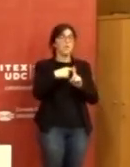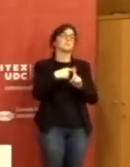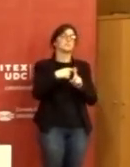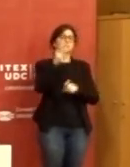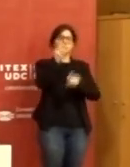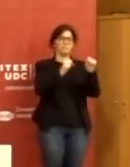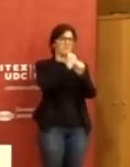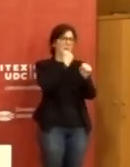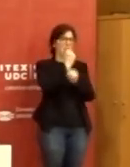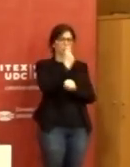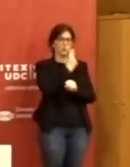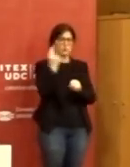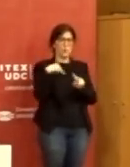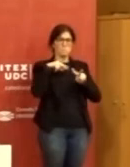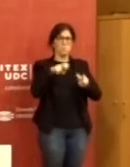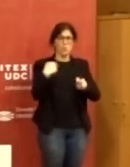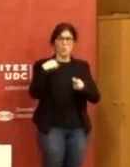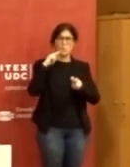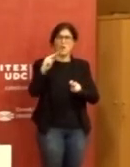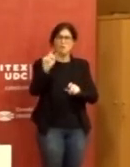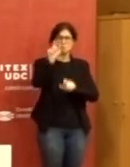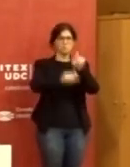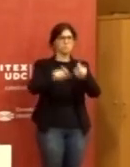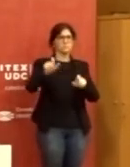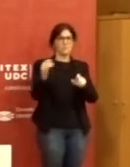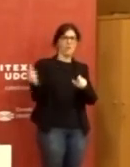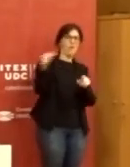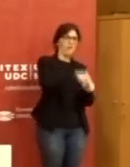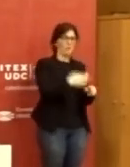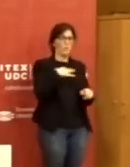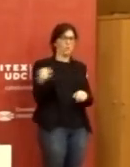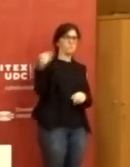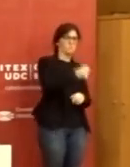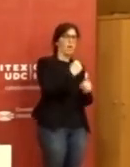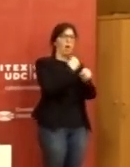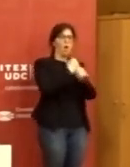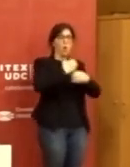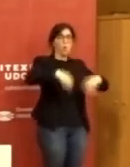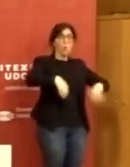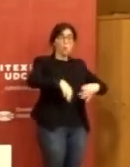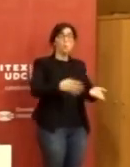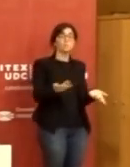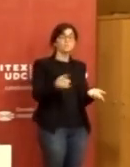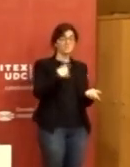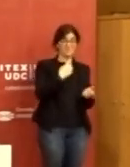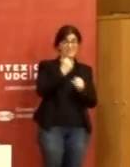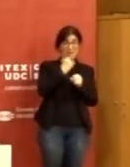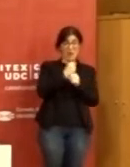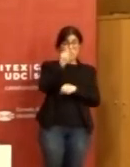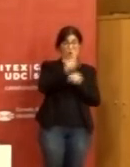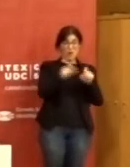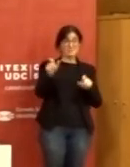demás trabajadores al momento de ver que todas estas personas están allí, ellos mismos daban charlas de sensibilización dentro